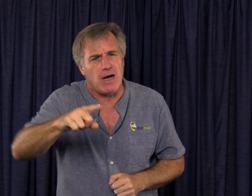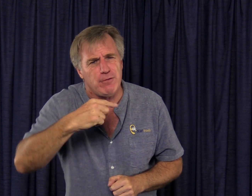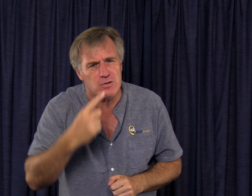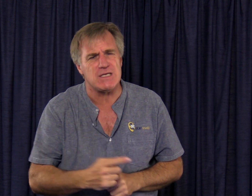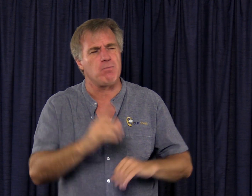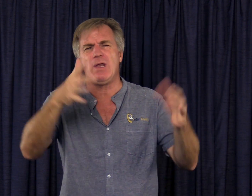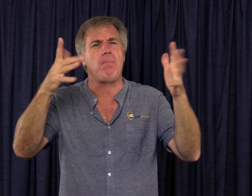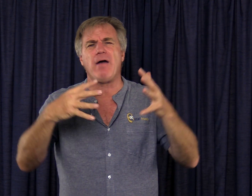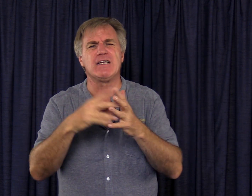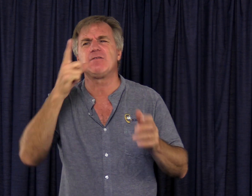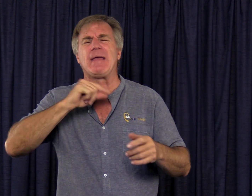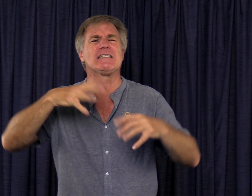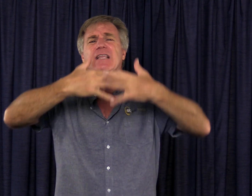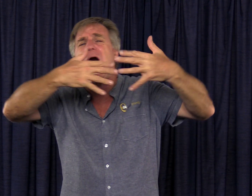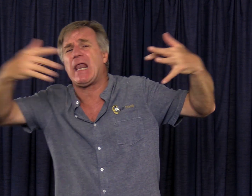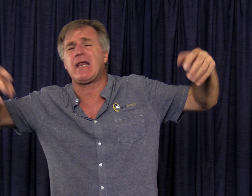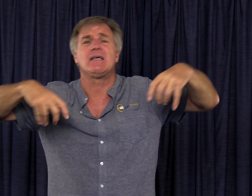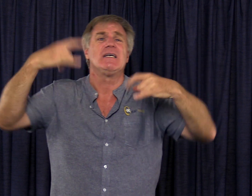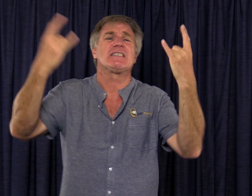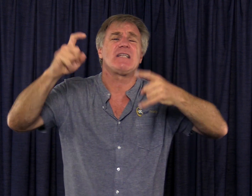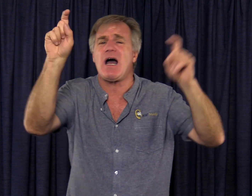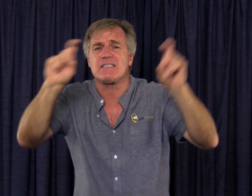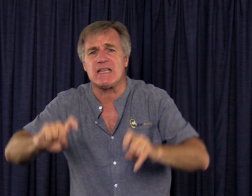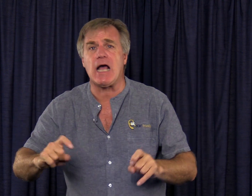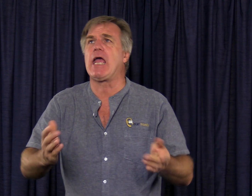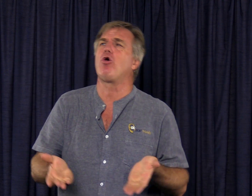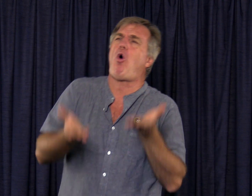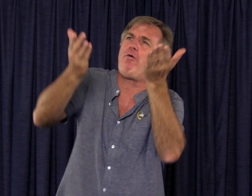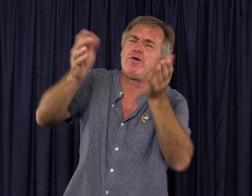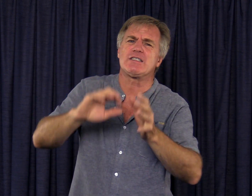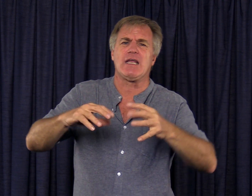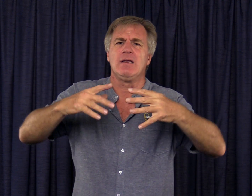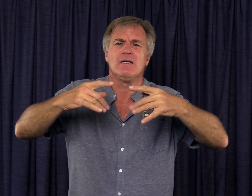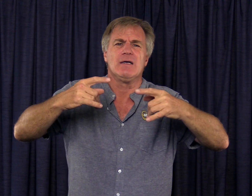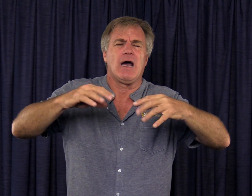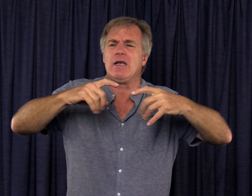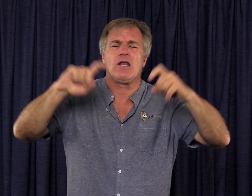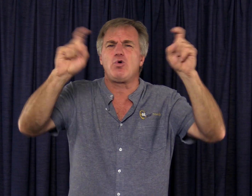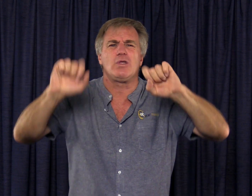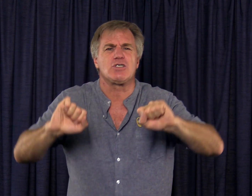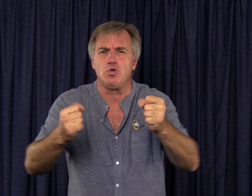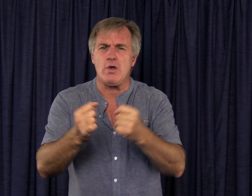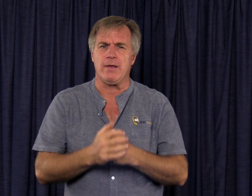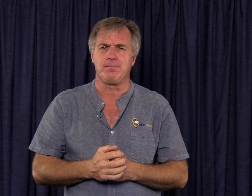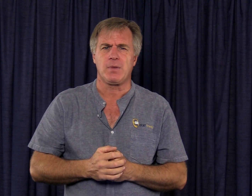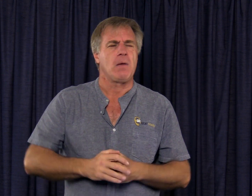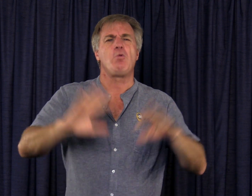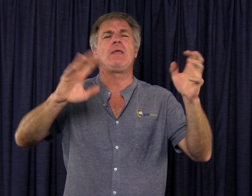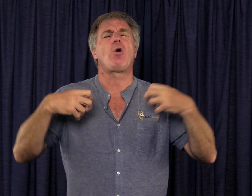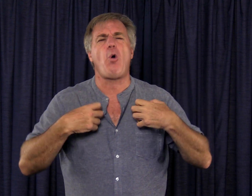vir jou sê, moet nie bang wees vir mense wat allerhande snaakse dinge en offers en goeders doen nie. Moet nie